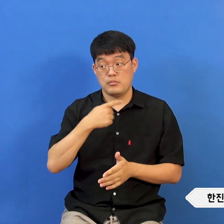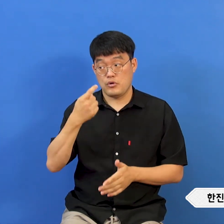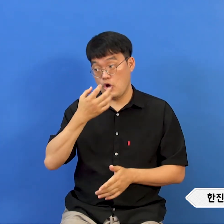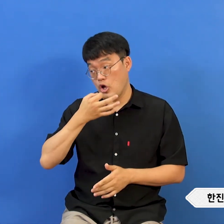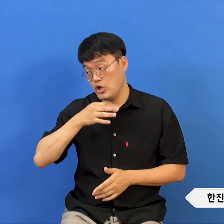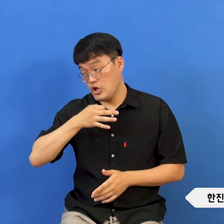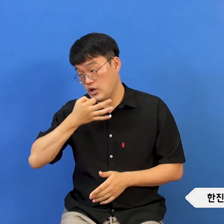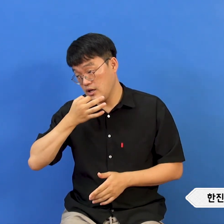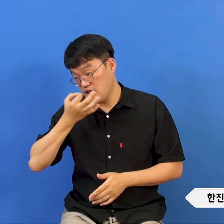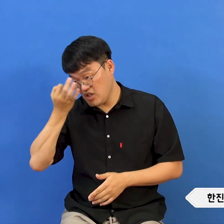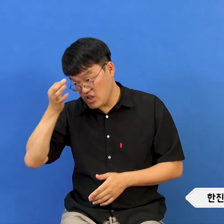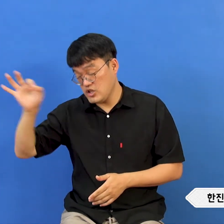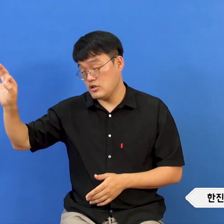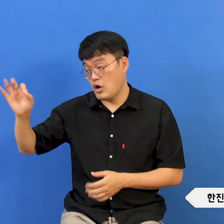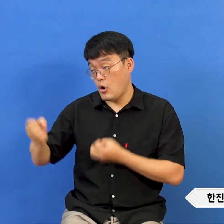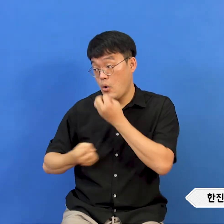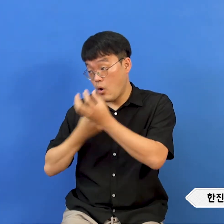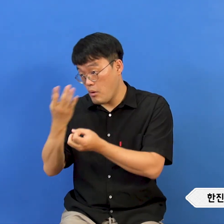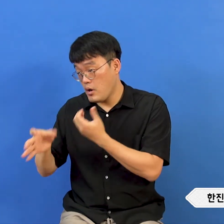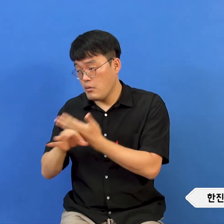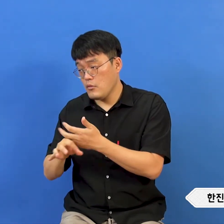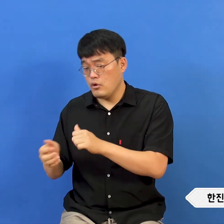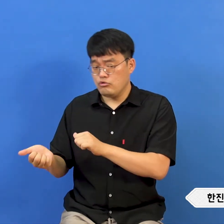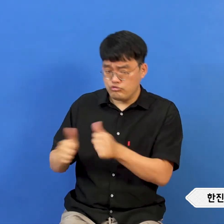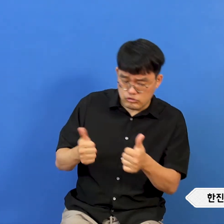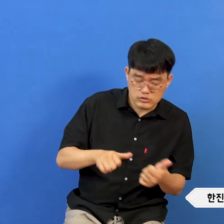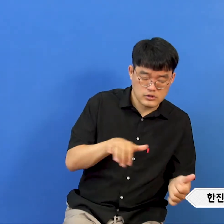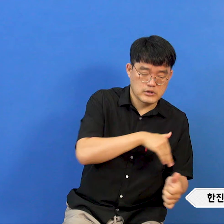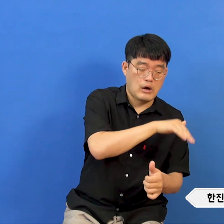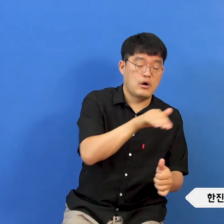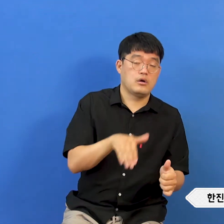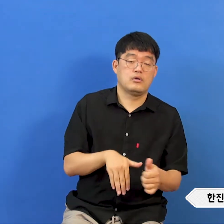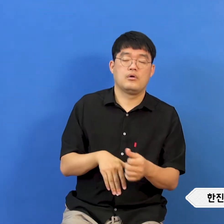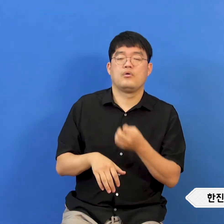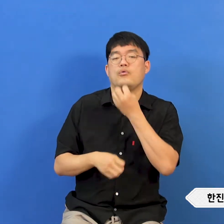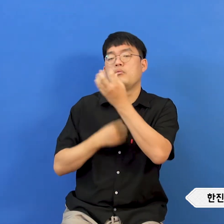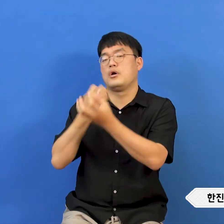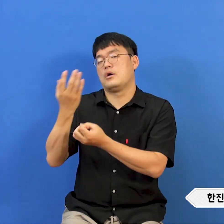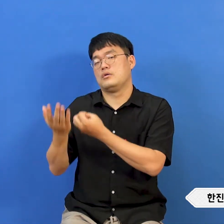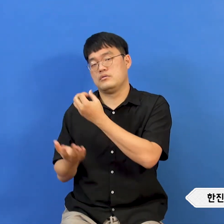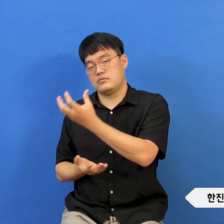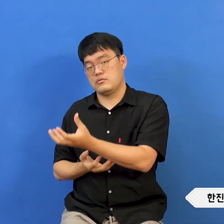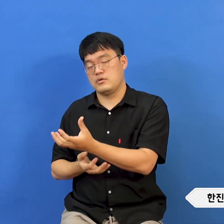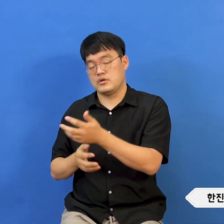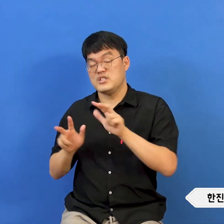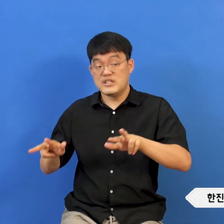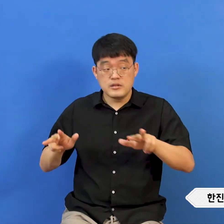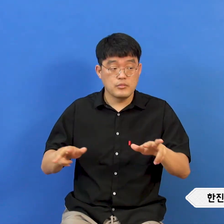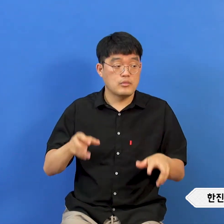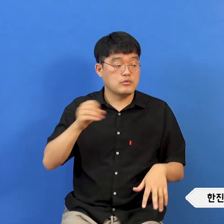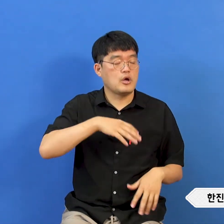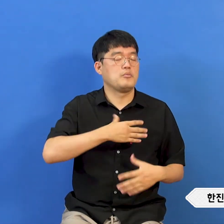편안한 이 상황에서 끄떡끄떡 시인하는 것하고는 좀 다른 것이죠.